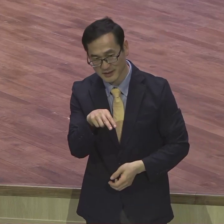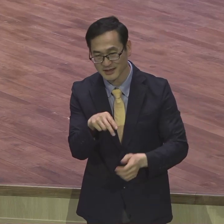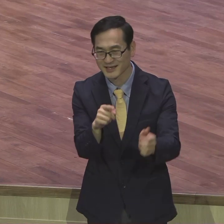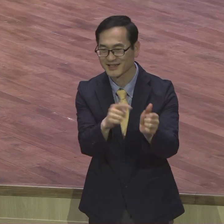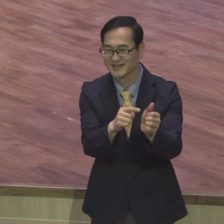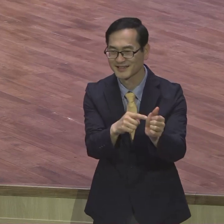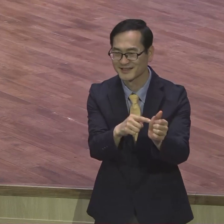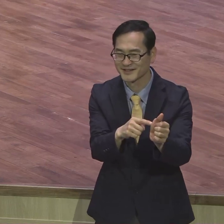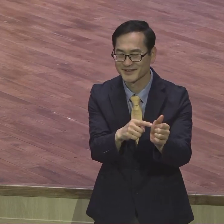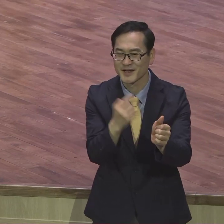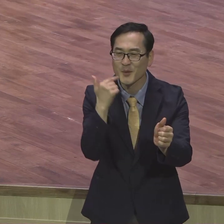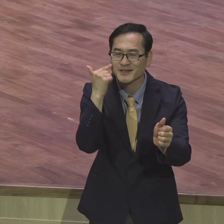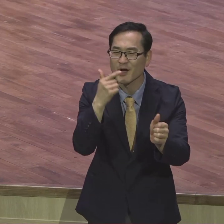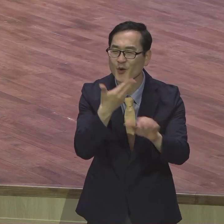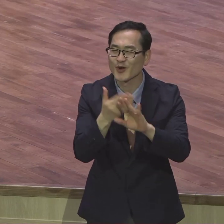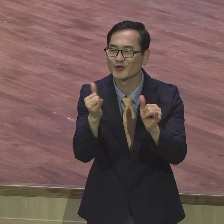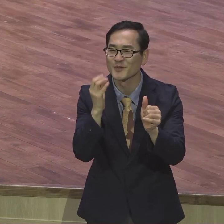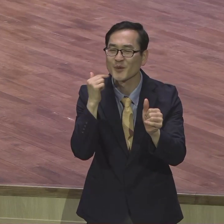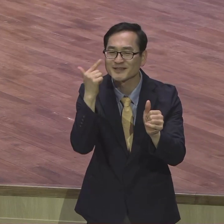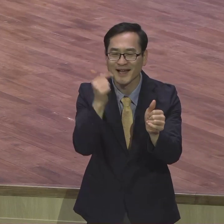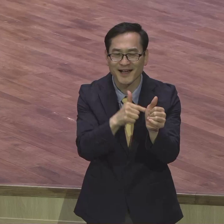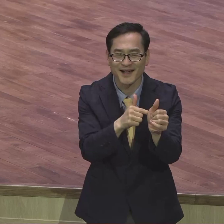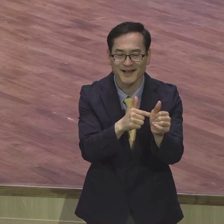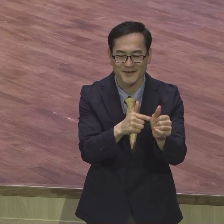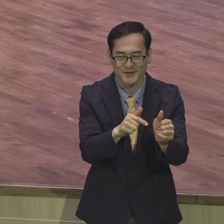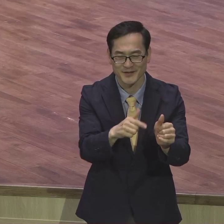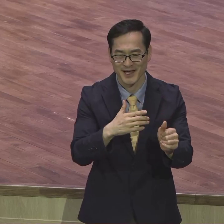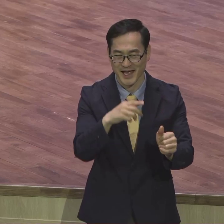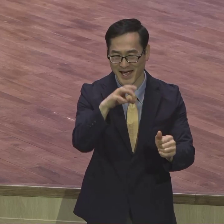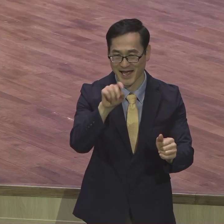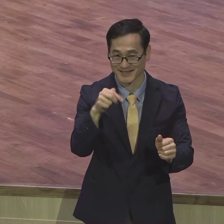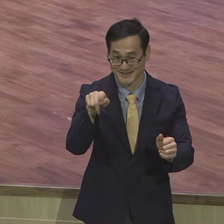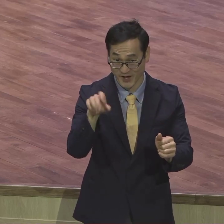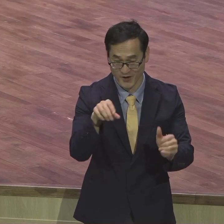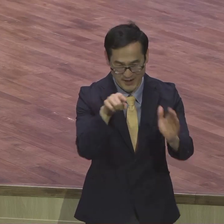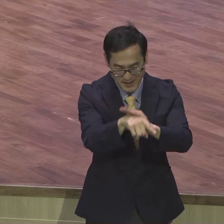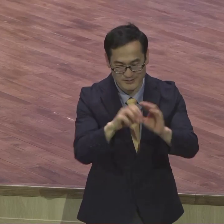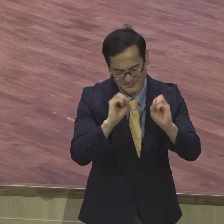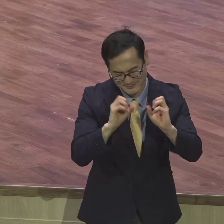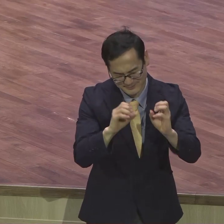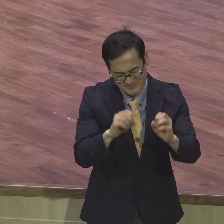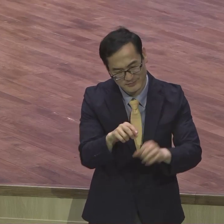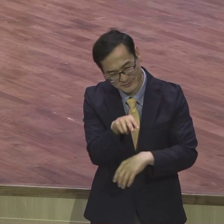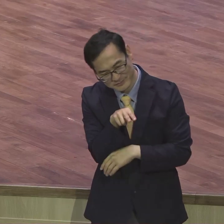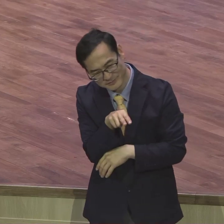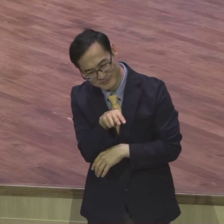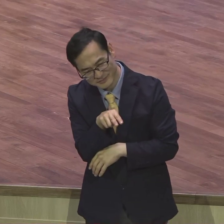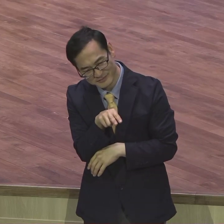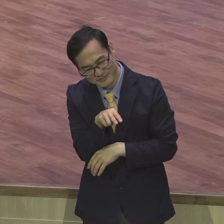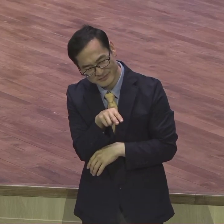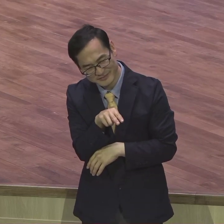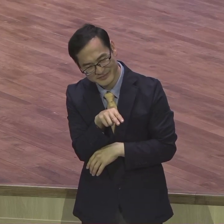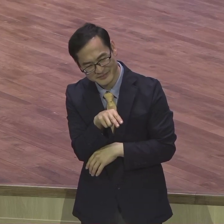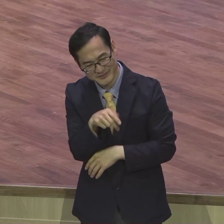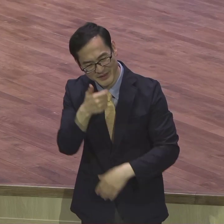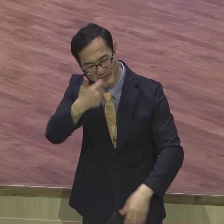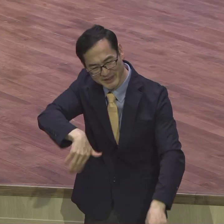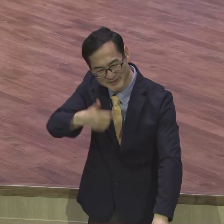두드리 이렇게 1호 지휘교의 당을 이렇게 드디어 이렇게 세우게 됩니다.